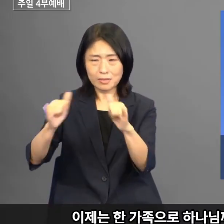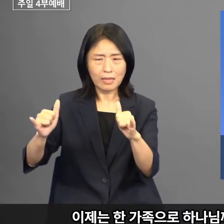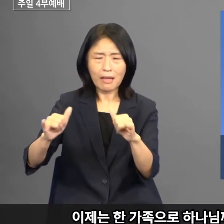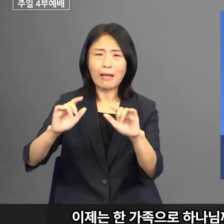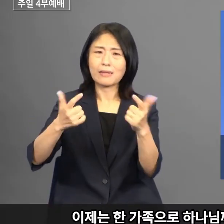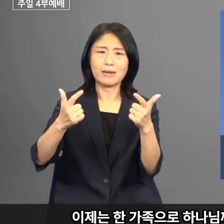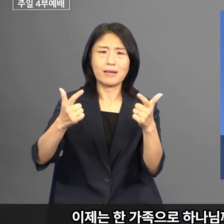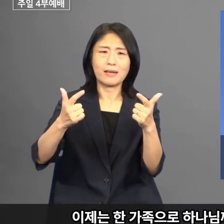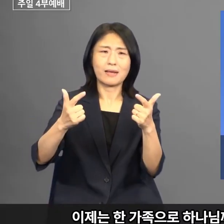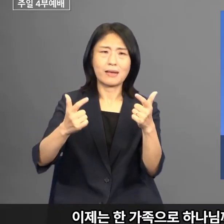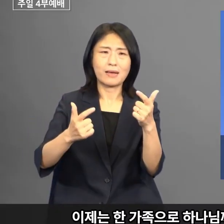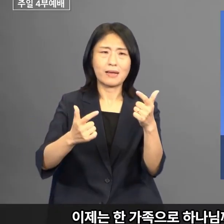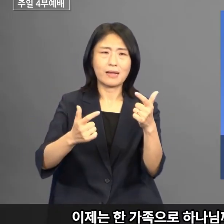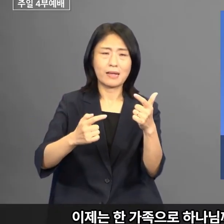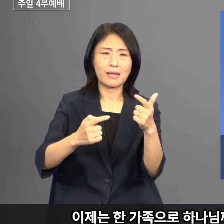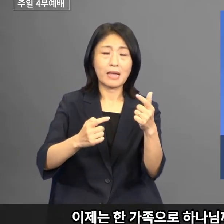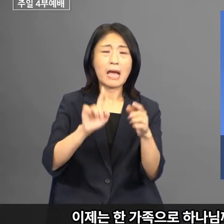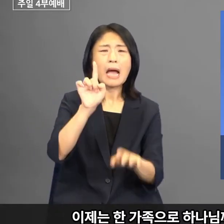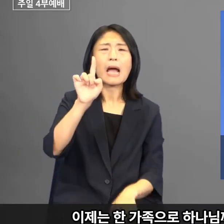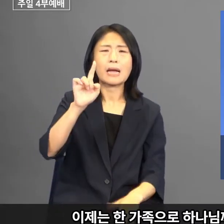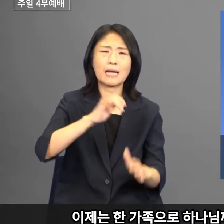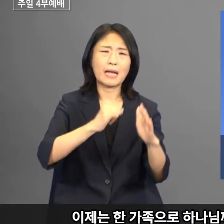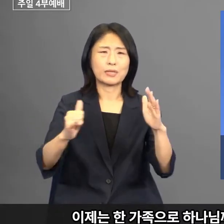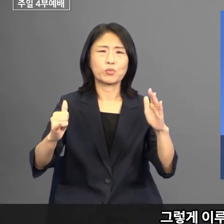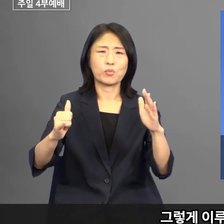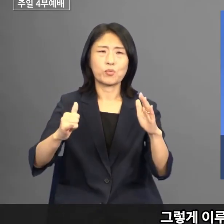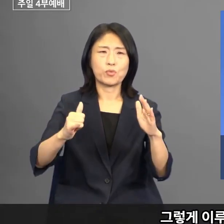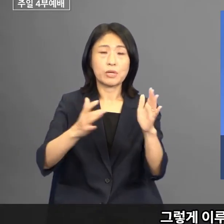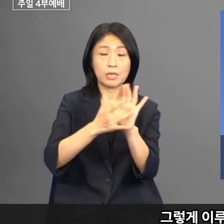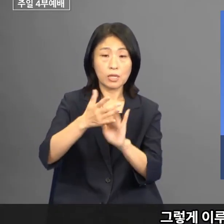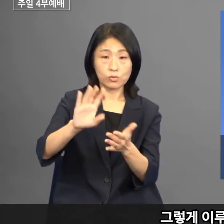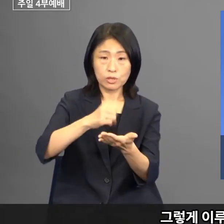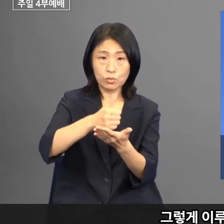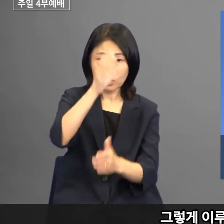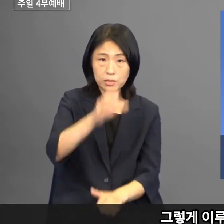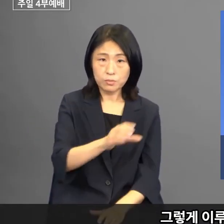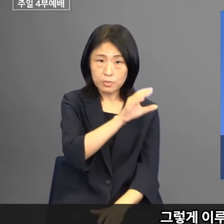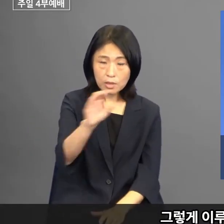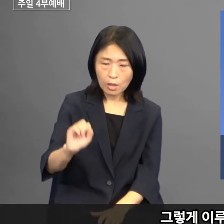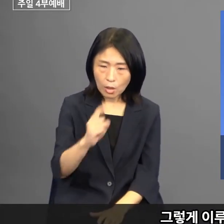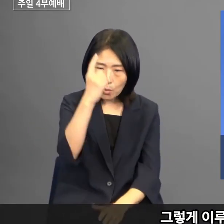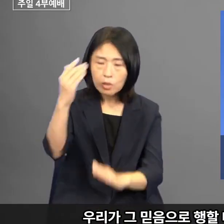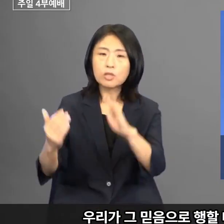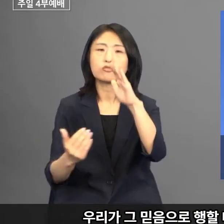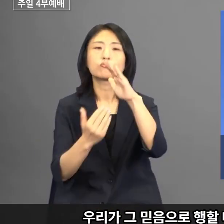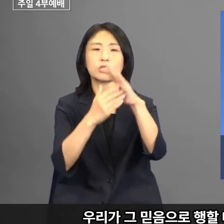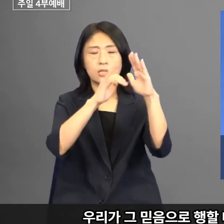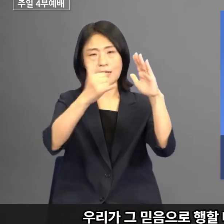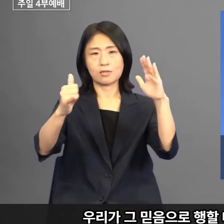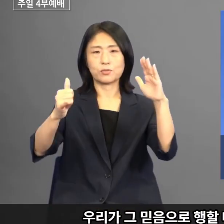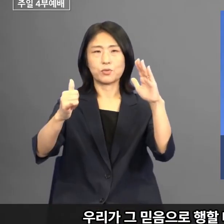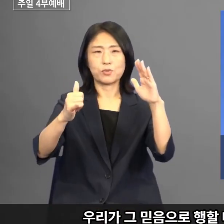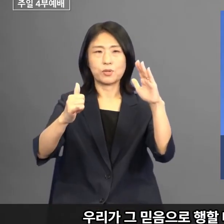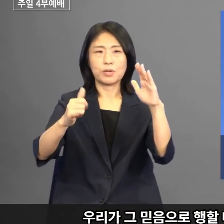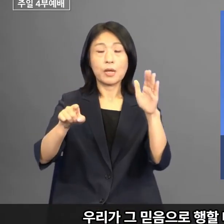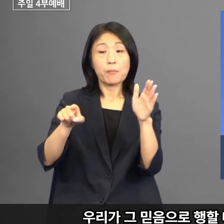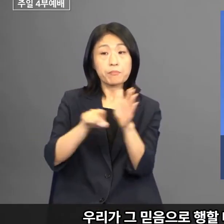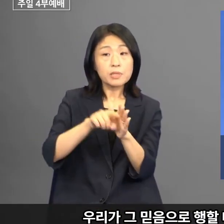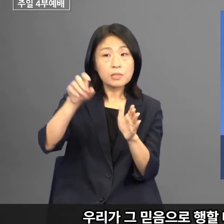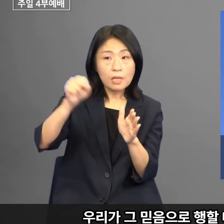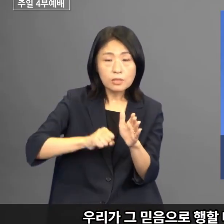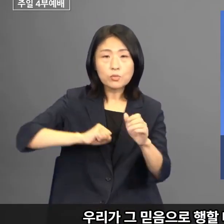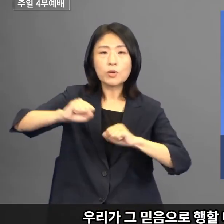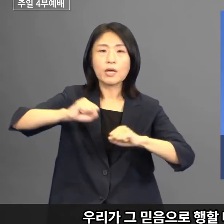한 가족으로 하나님께서 그리스도 십자가를 통하여 그렇게 이루셨다고 한다면 우리가 그 믿음으로 행할 때